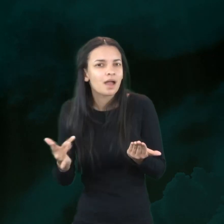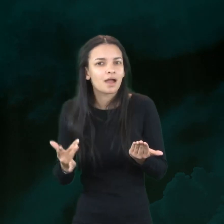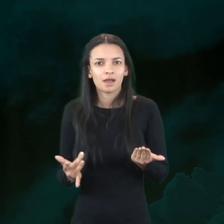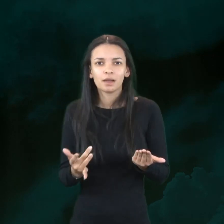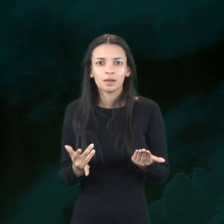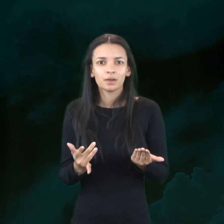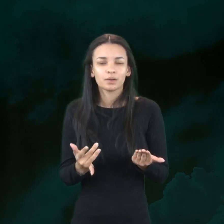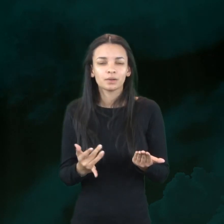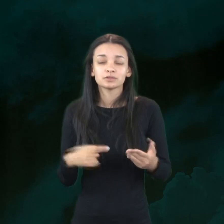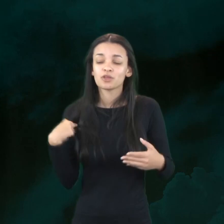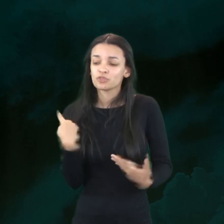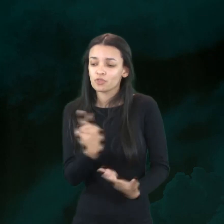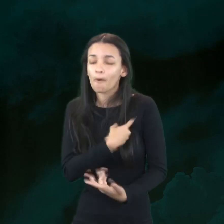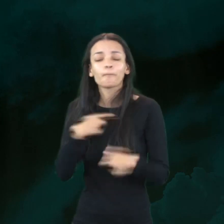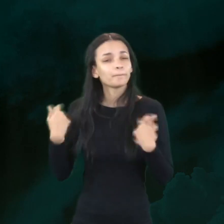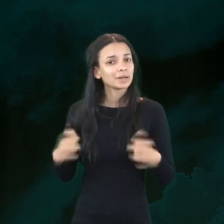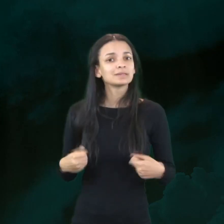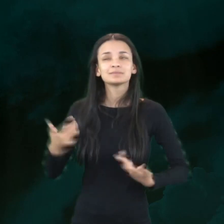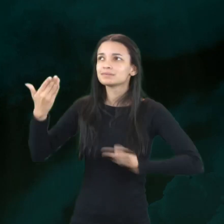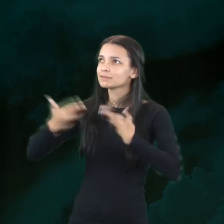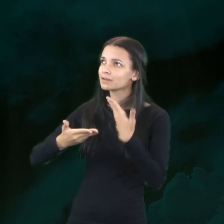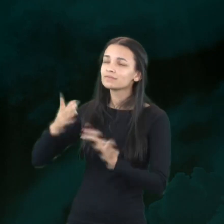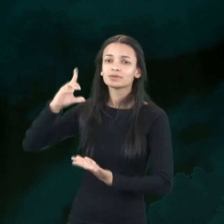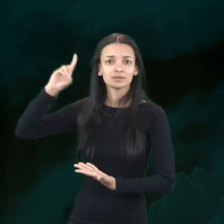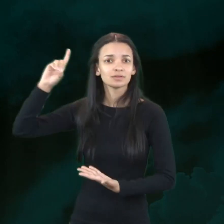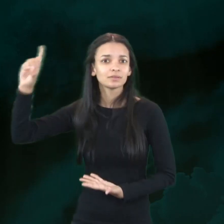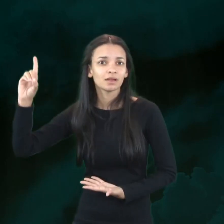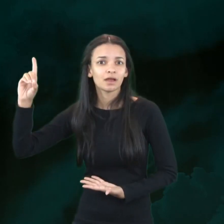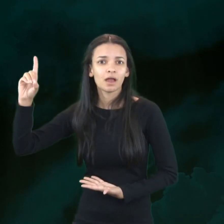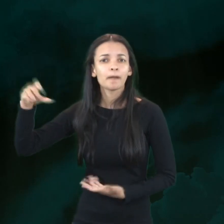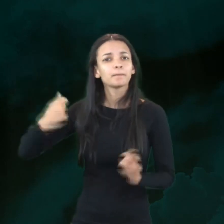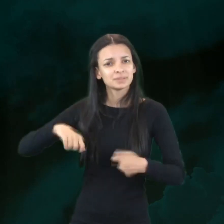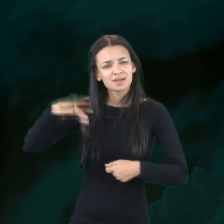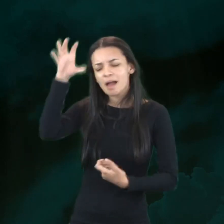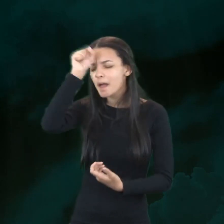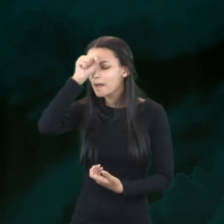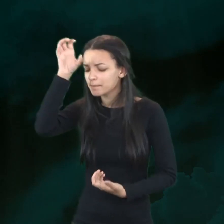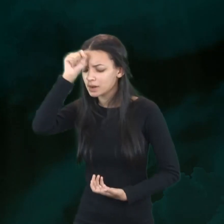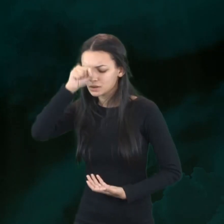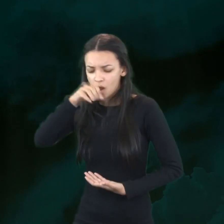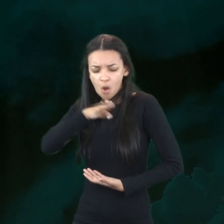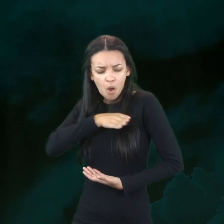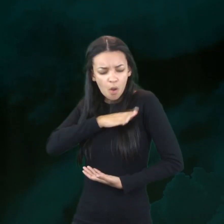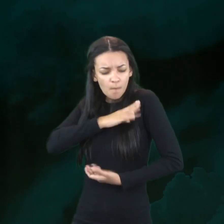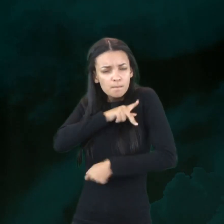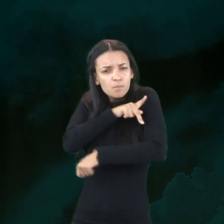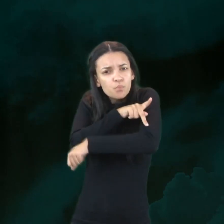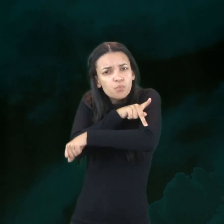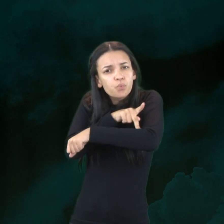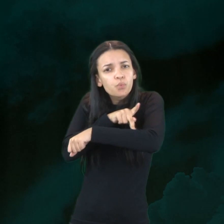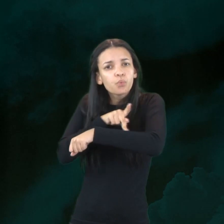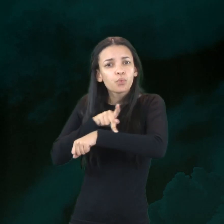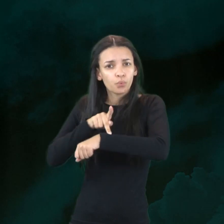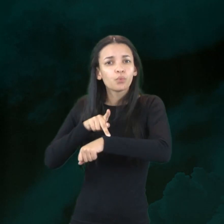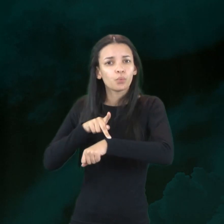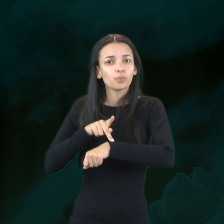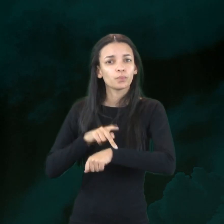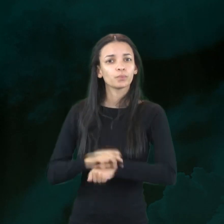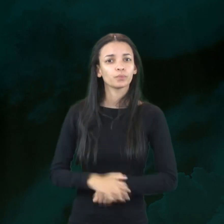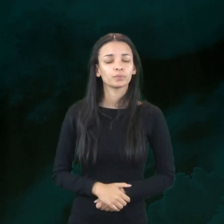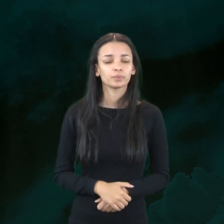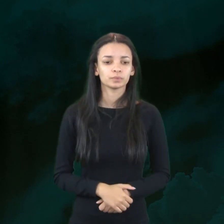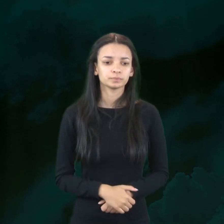que servimos ao Senhor, temos que aprender a trabalhar com essa pureza do coração. Não é isso? Aqui diz assim,